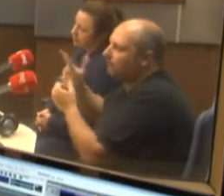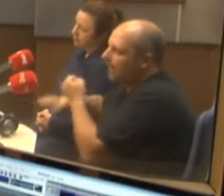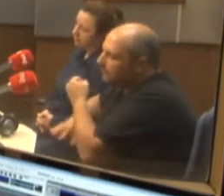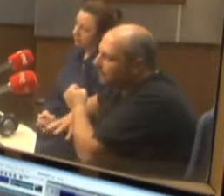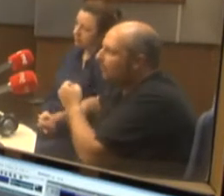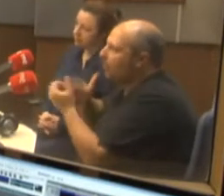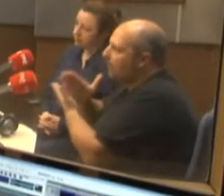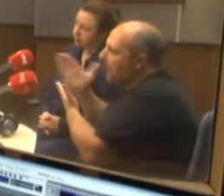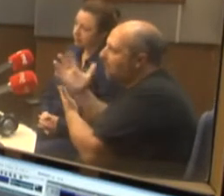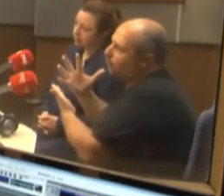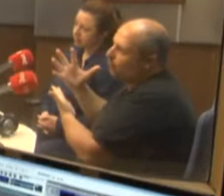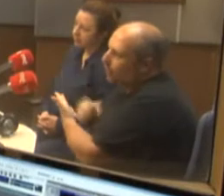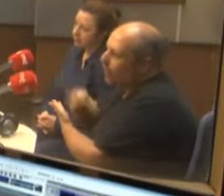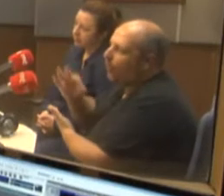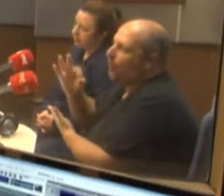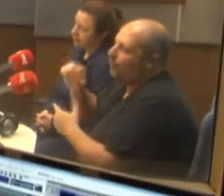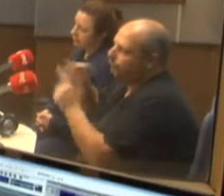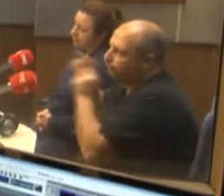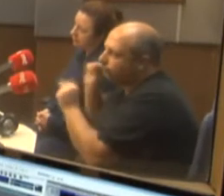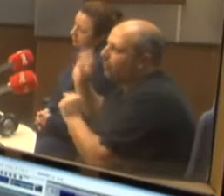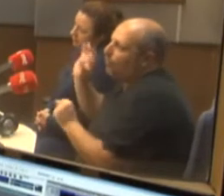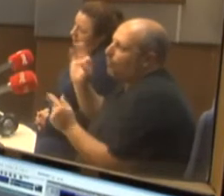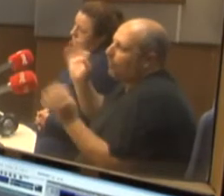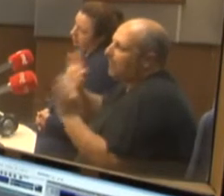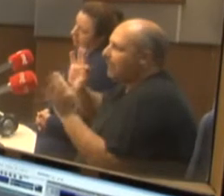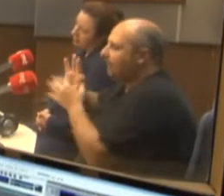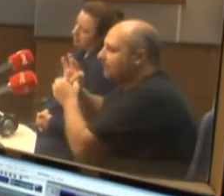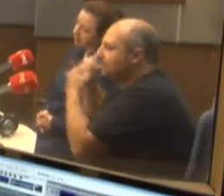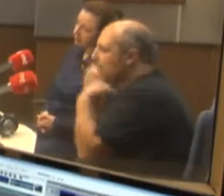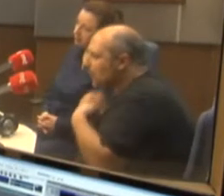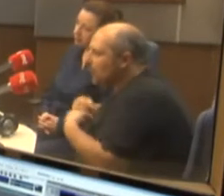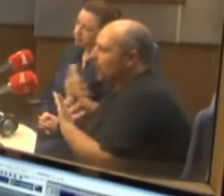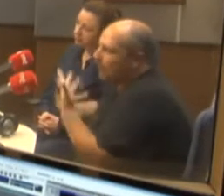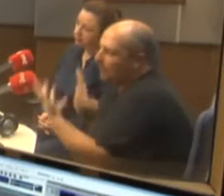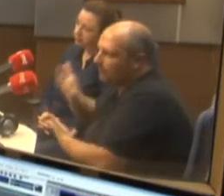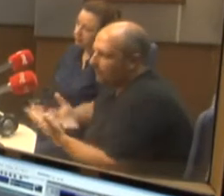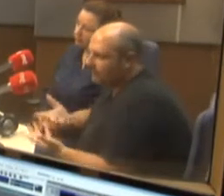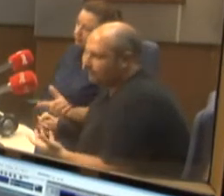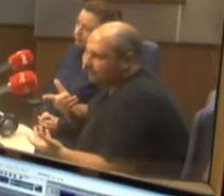parte del lenguaje de signos relativamente especializada que sea la que más sirva para